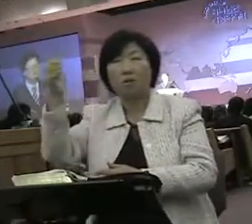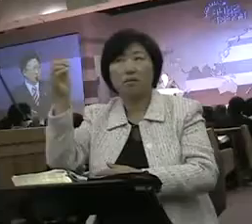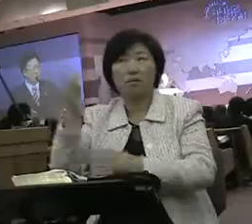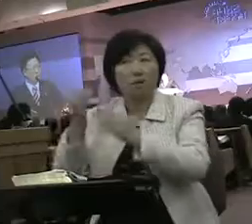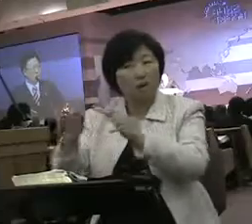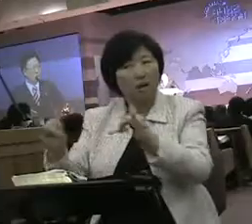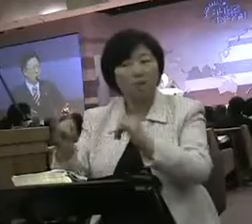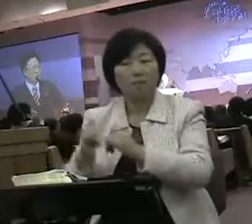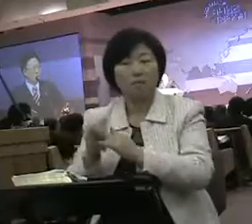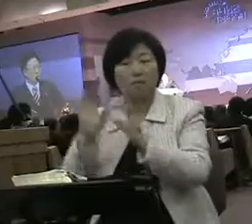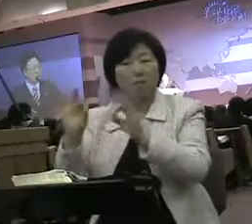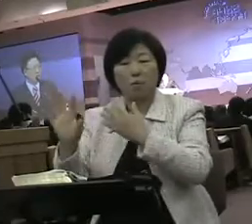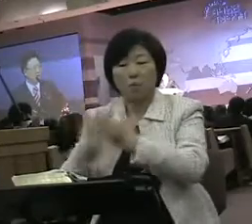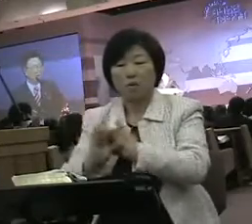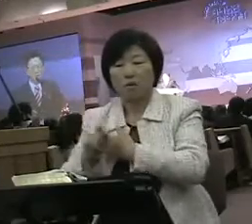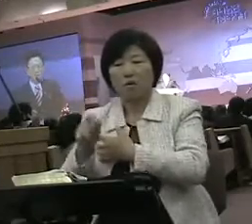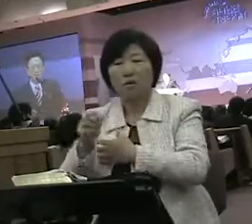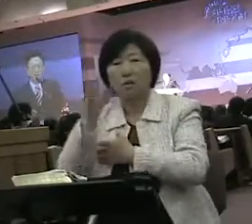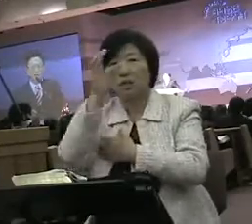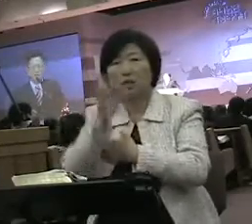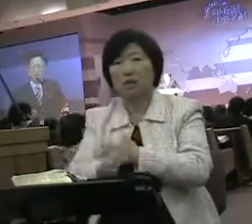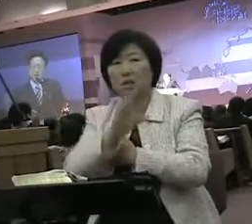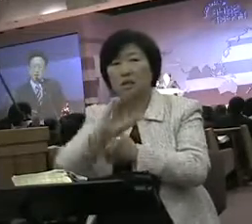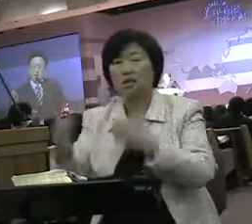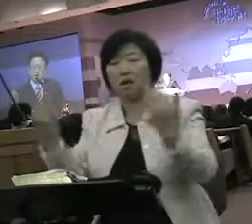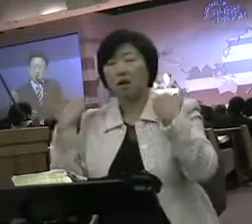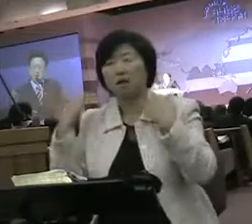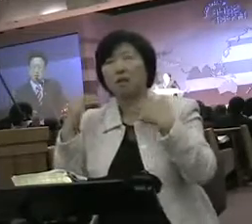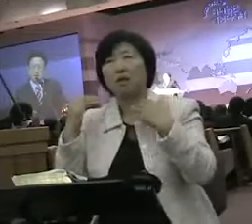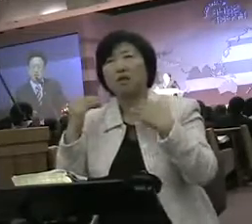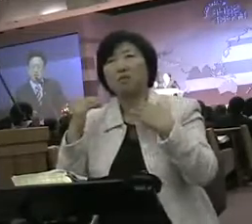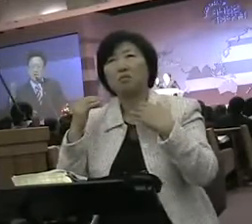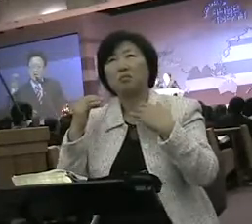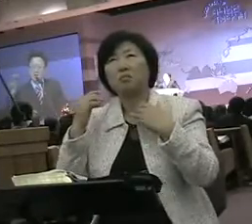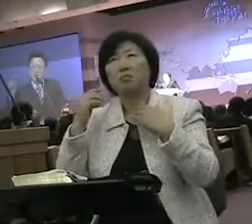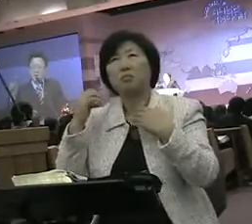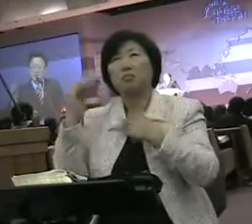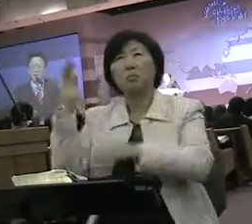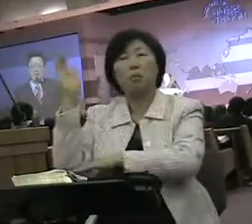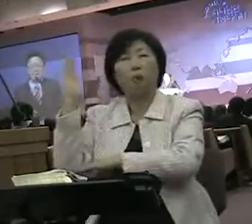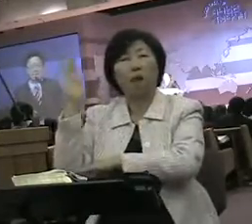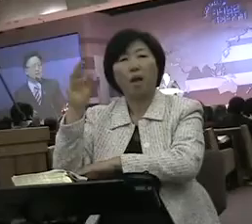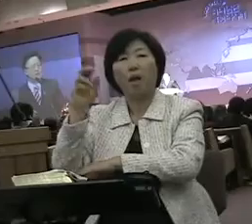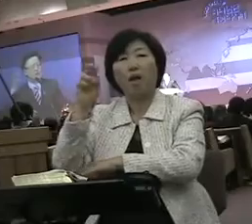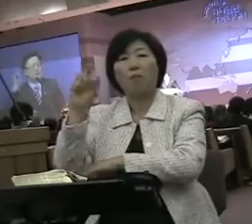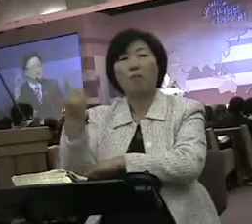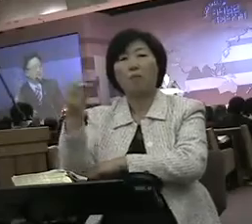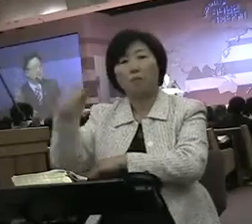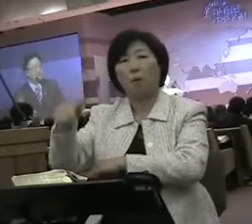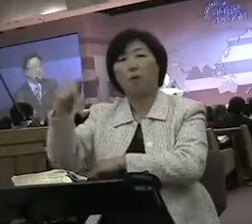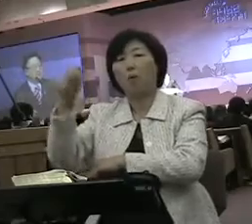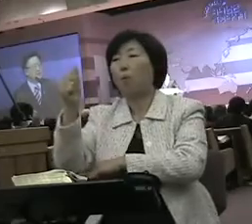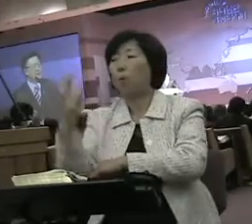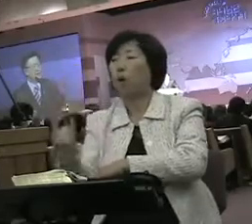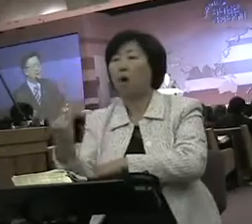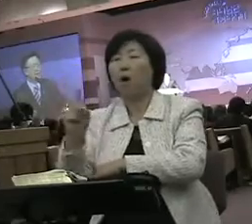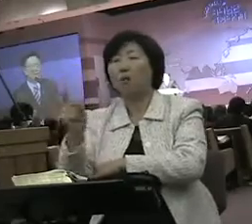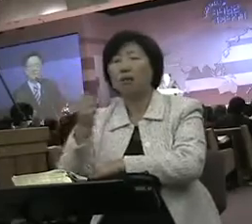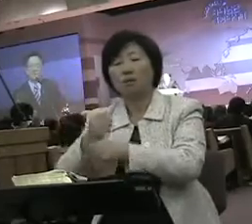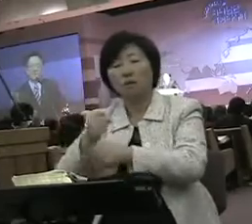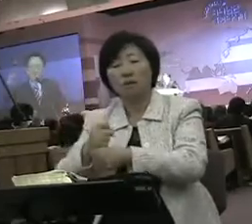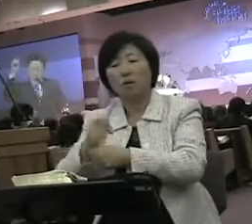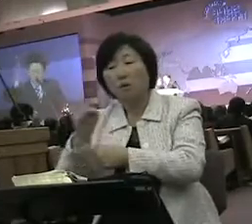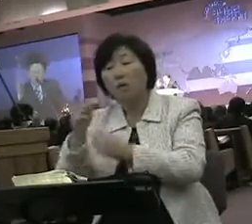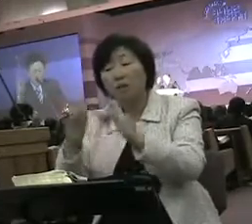신학교에서 그러한 목회 훈련을 받은 예가 없습니다. 그 사람의 삶에 어떤 사람을 만났는가, 어떤